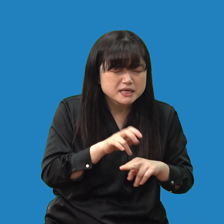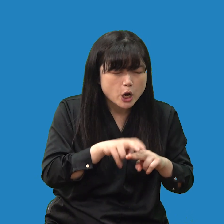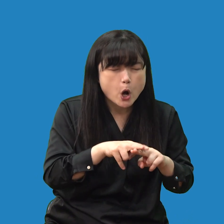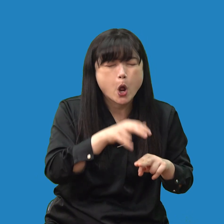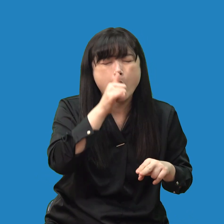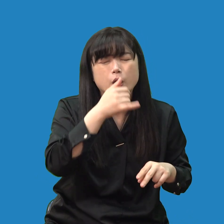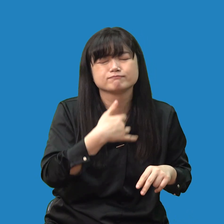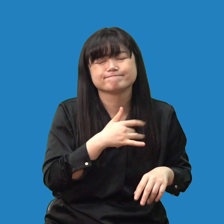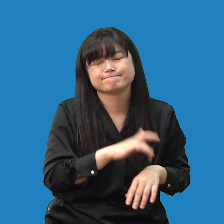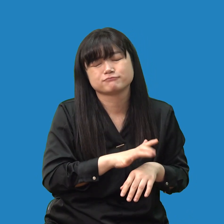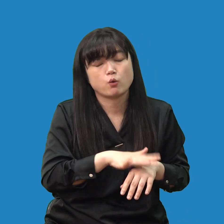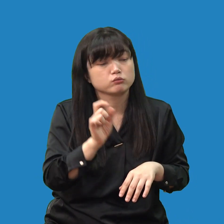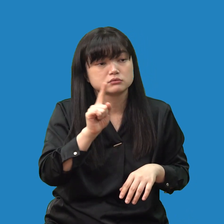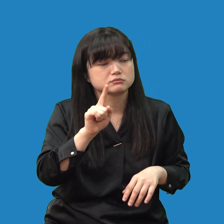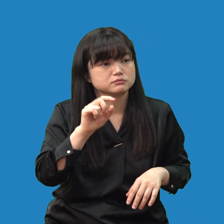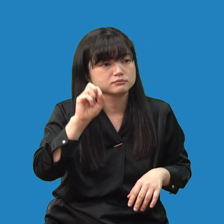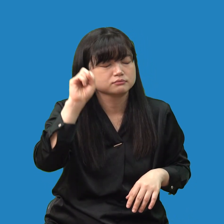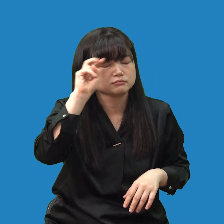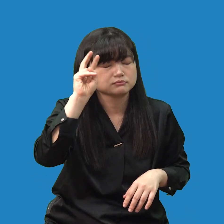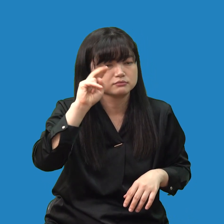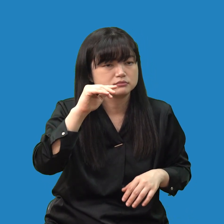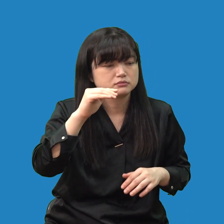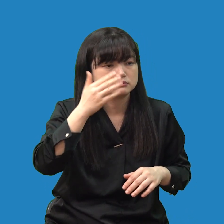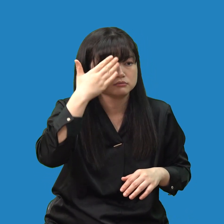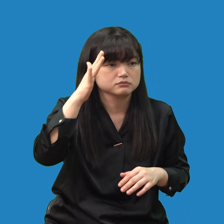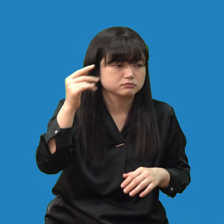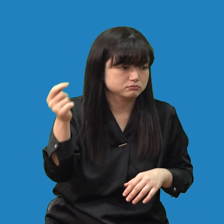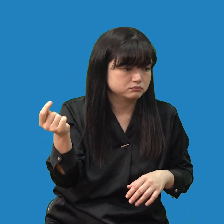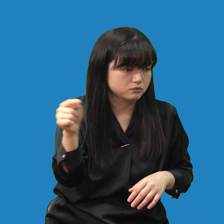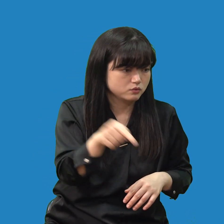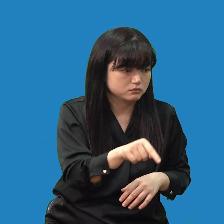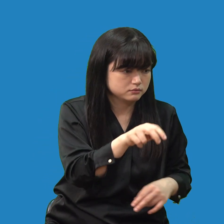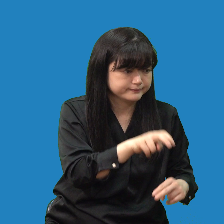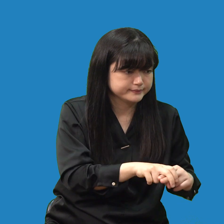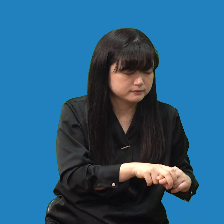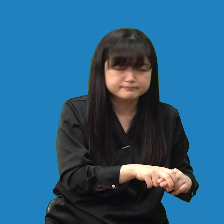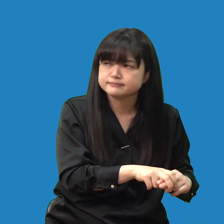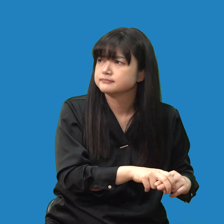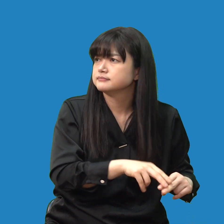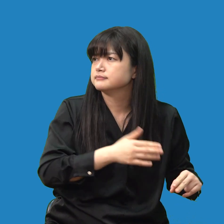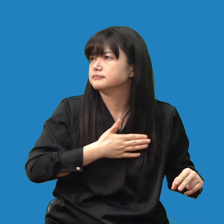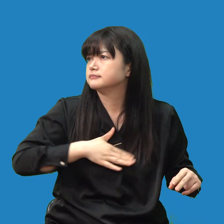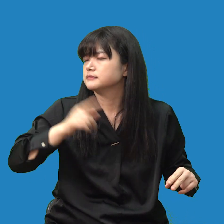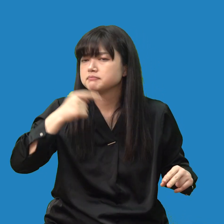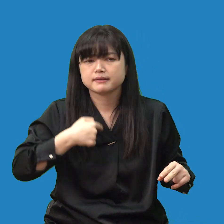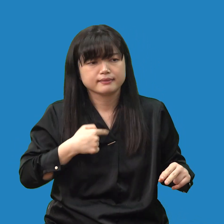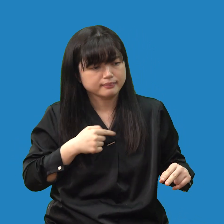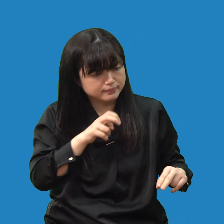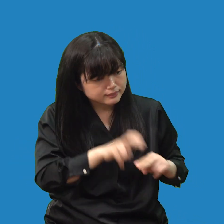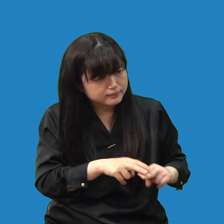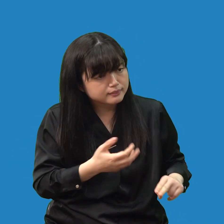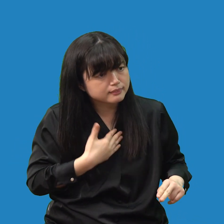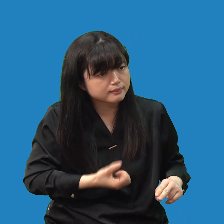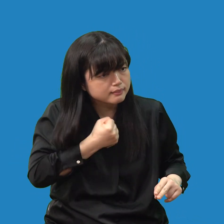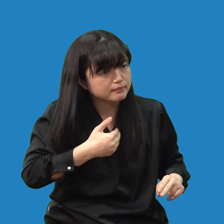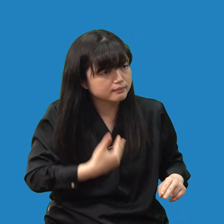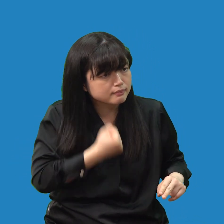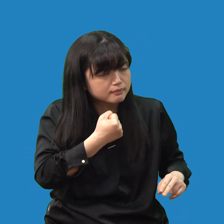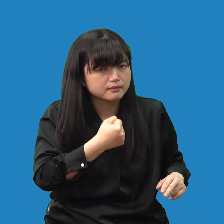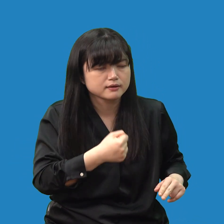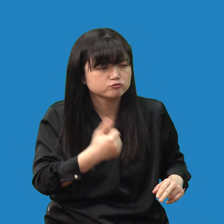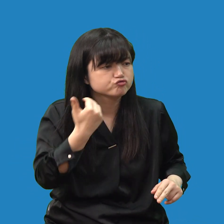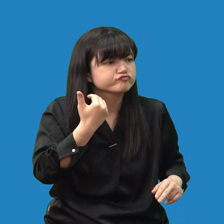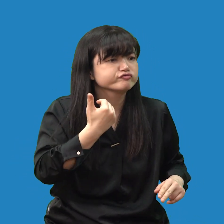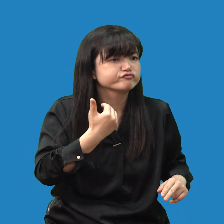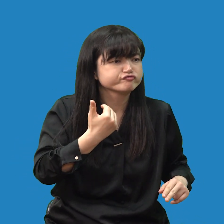좌석이 있는데 거기에 어느 날 우리 교회 성도가 아니라 그냥 낯선 사람이 그 자리에 딱 앉아있었다 하면 저거 내 자리인데, 그러고 이렇게 딱 한번